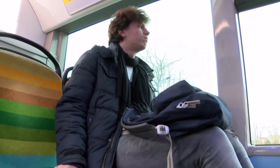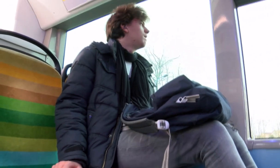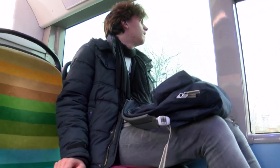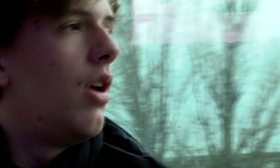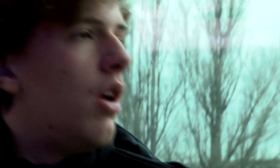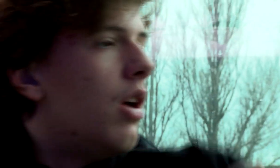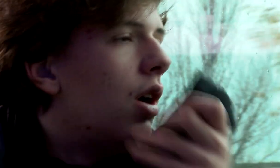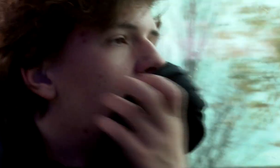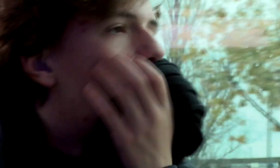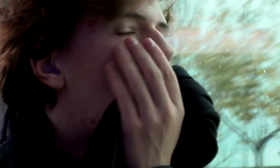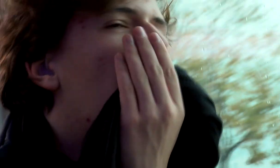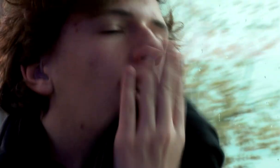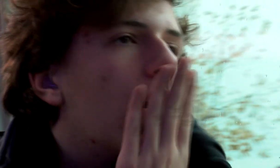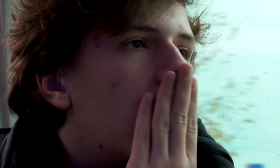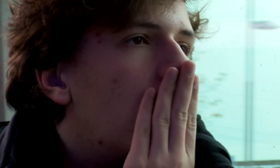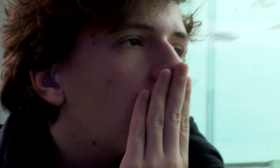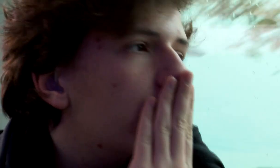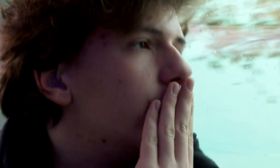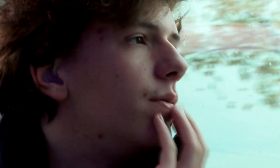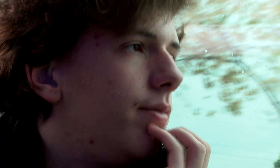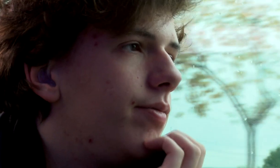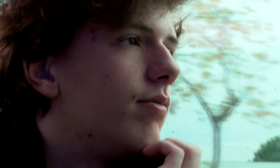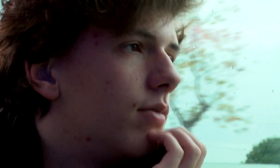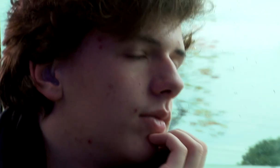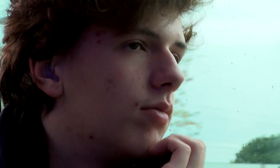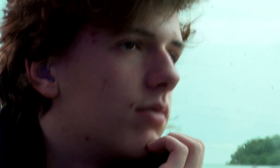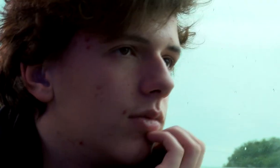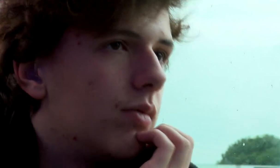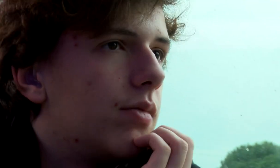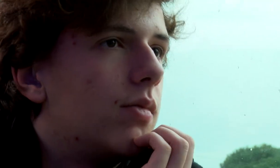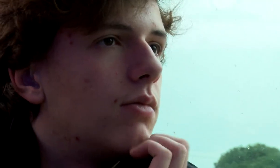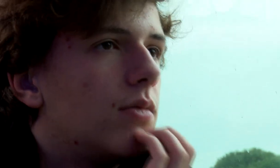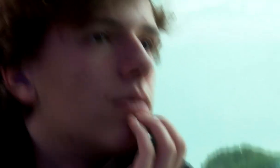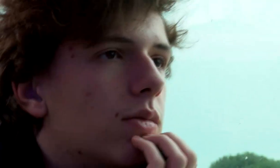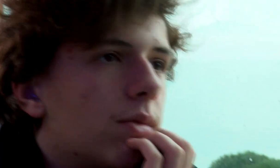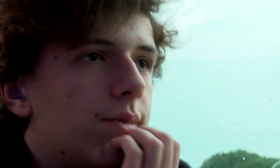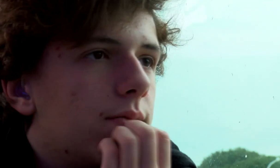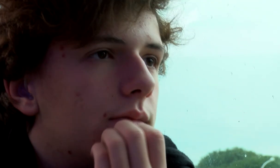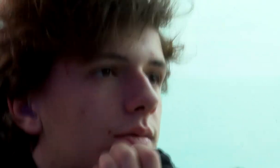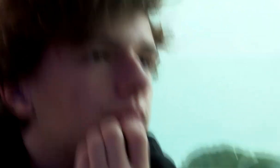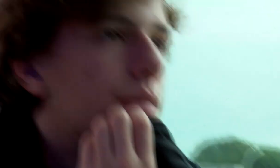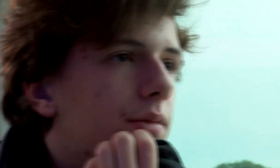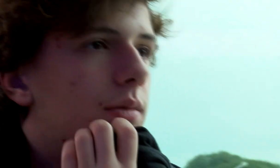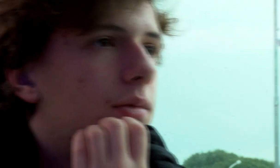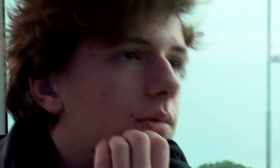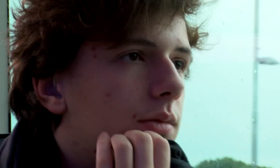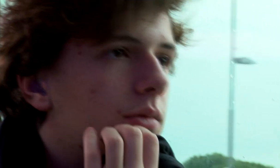que ça. Et vers l'âge de 3 ans, il ne parlait quand même quasiment pas, il criait beaucoup.